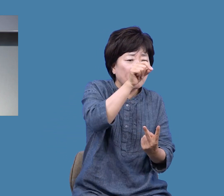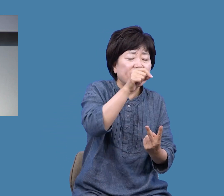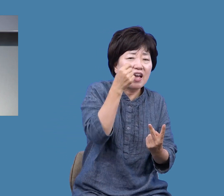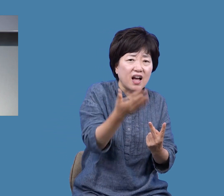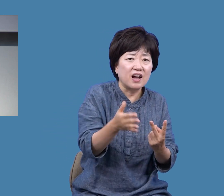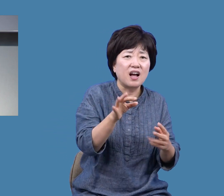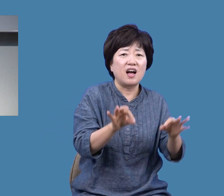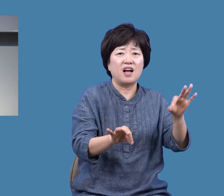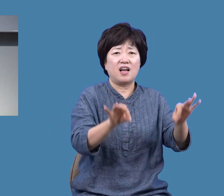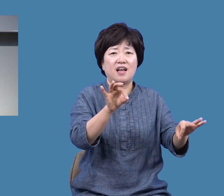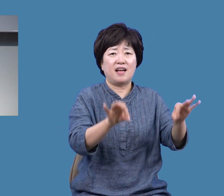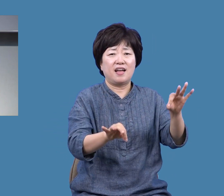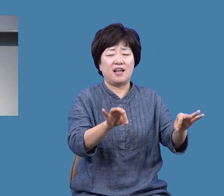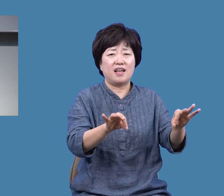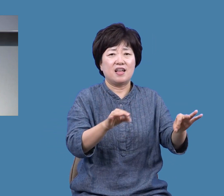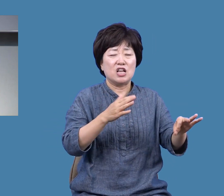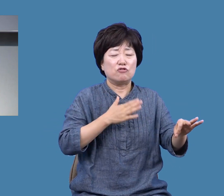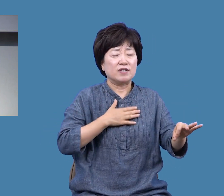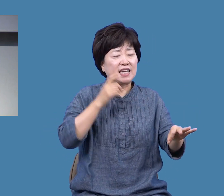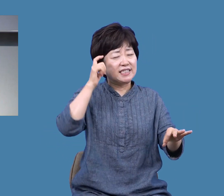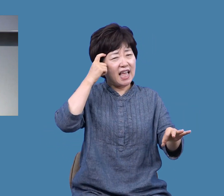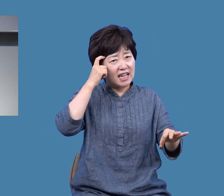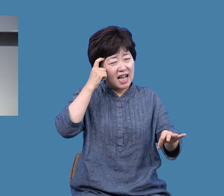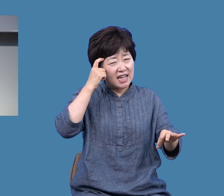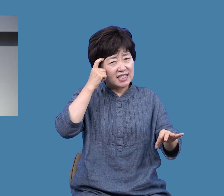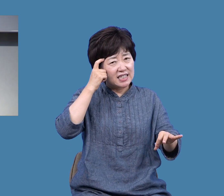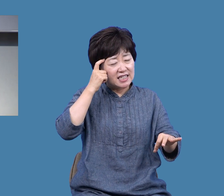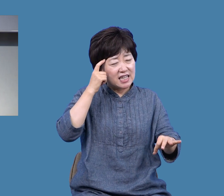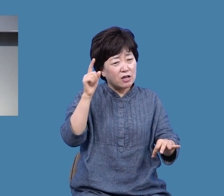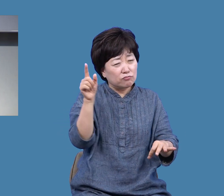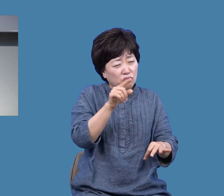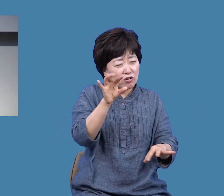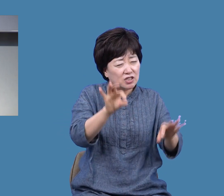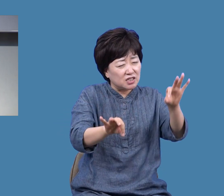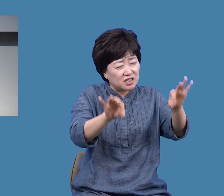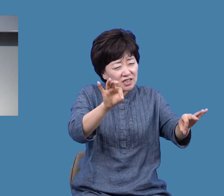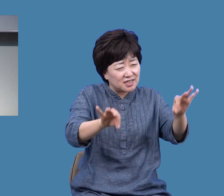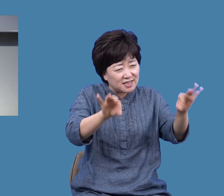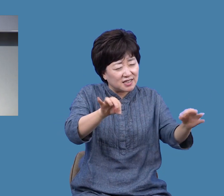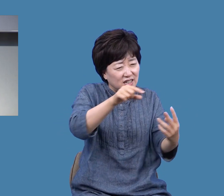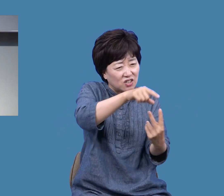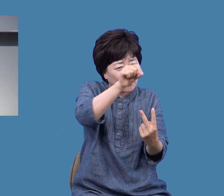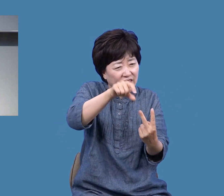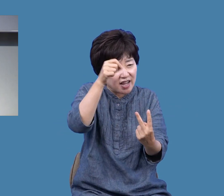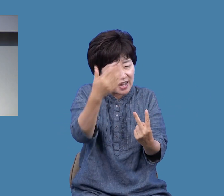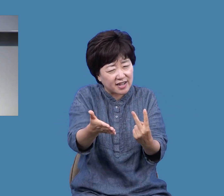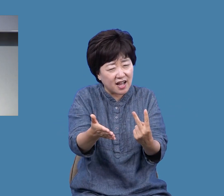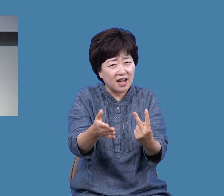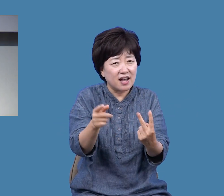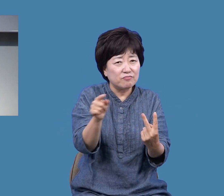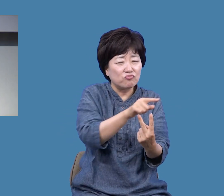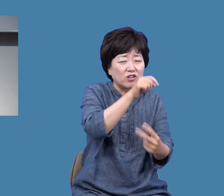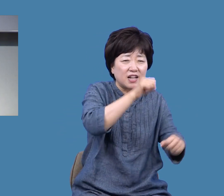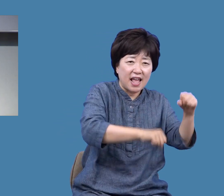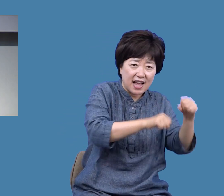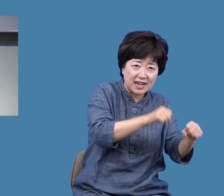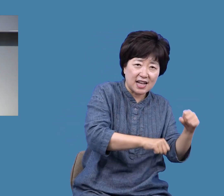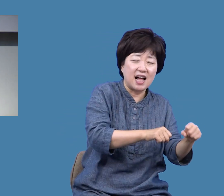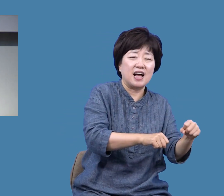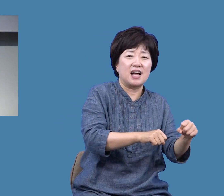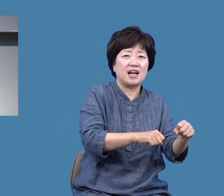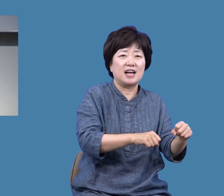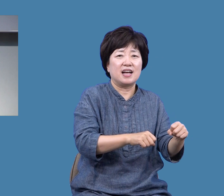건지, 우리의 이 생각이, 혼이 무엇을 선택할 건지, 무엇을 행할 것인지,